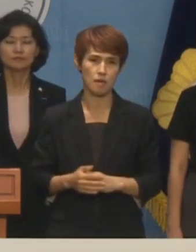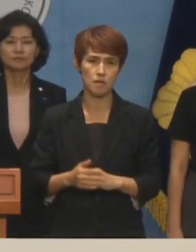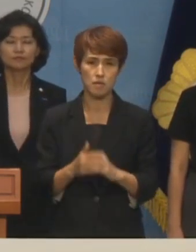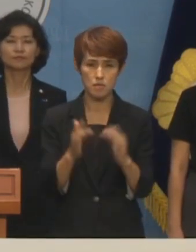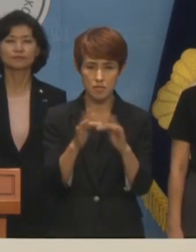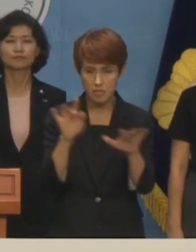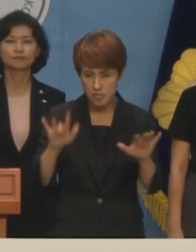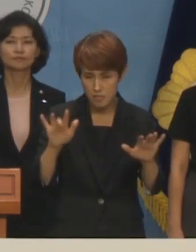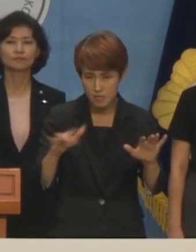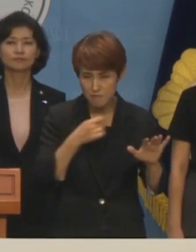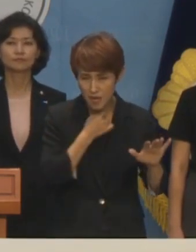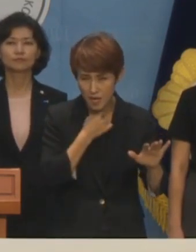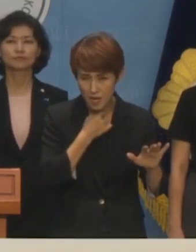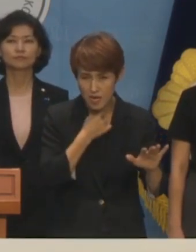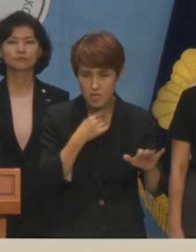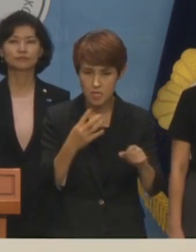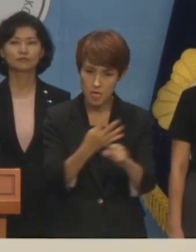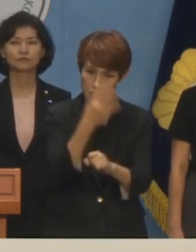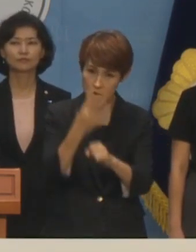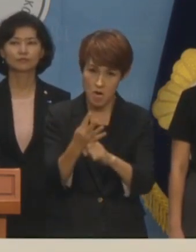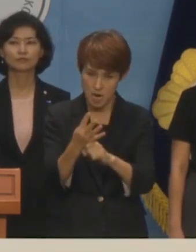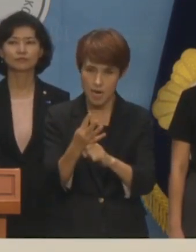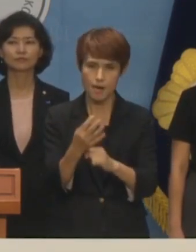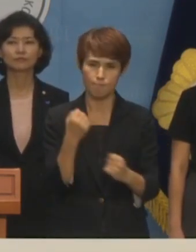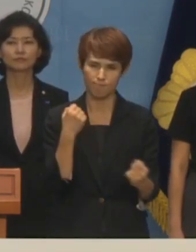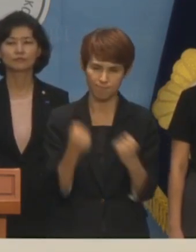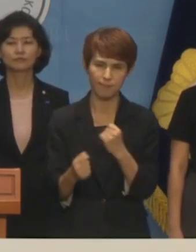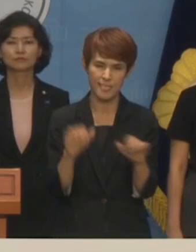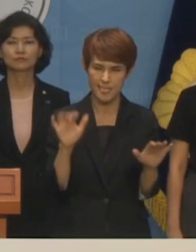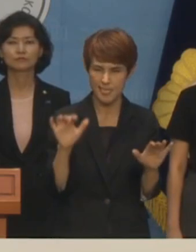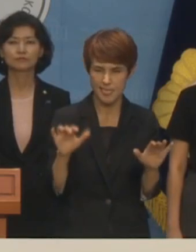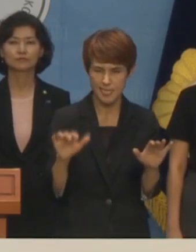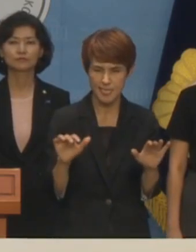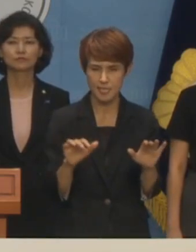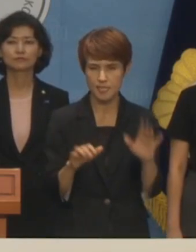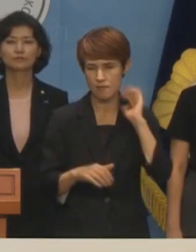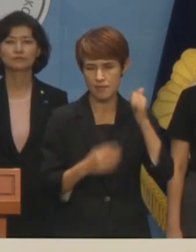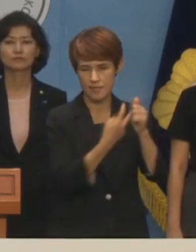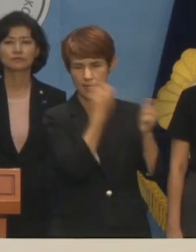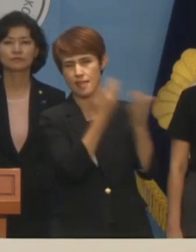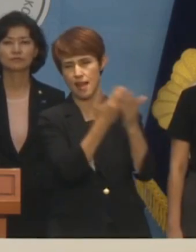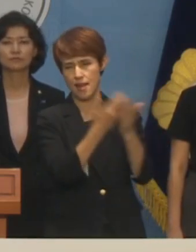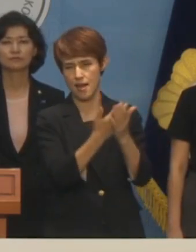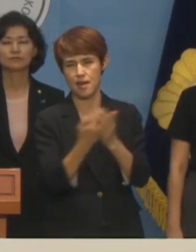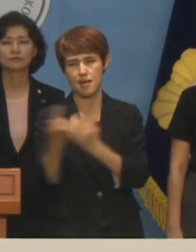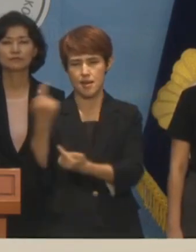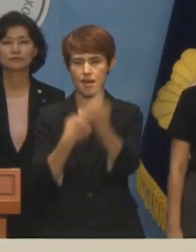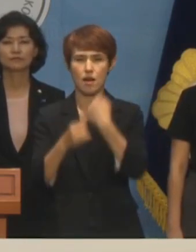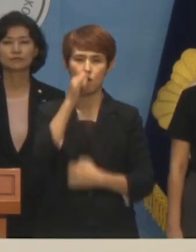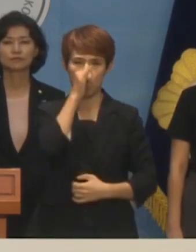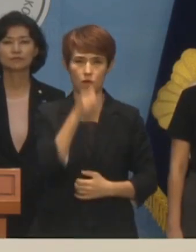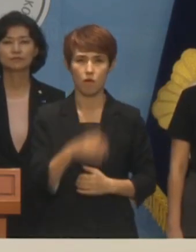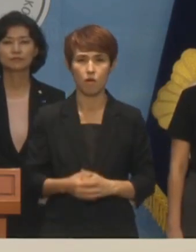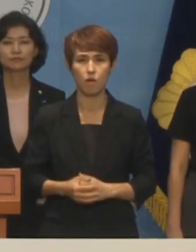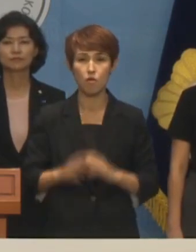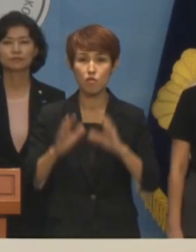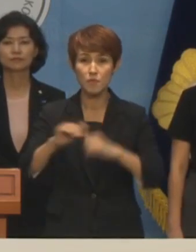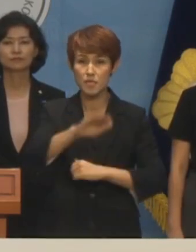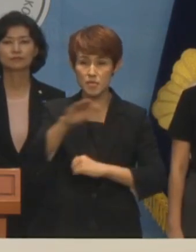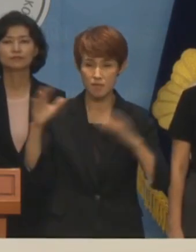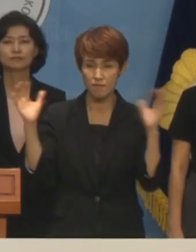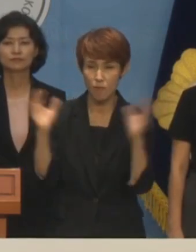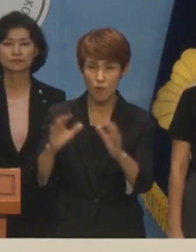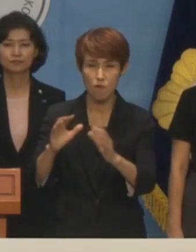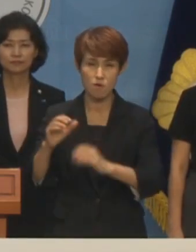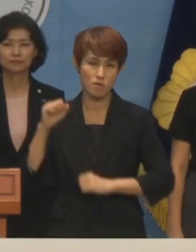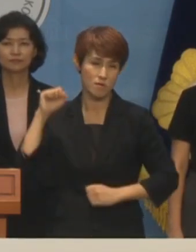국민은 줄을 서서 탄핵 청원에 동의 의사를 표했다. 재헌국회를 이래로 국민이 국회를 모인 사상